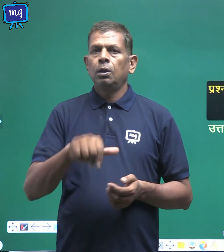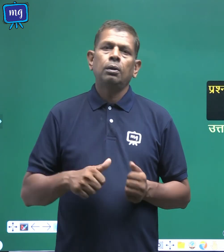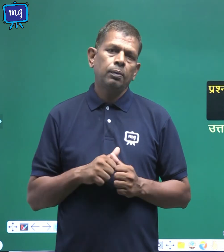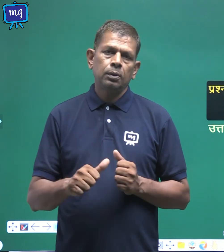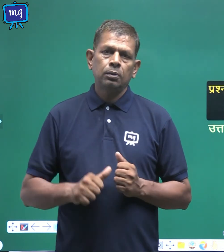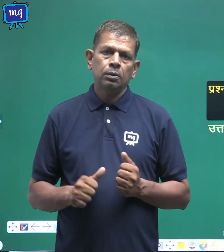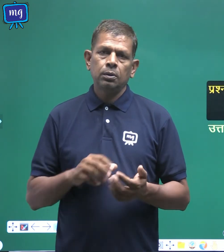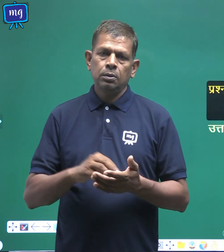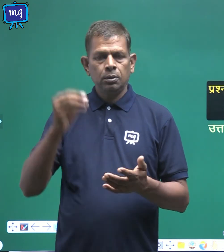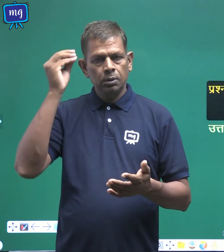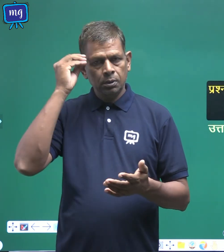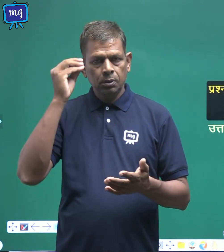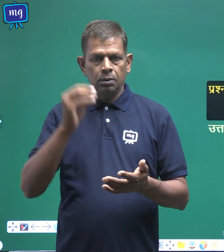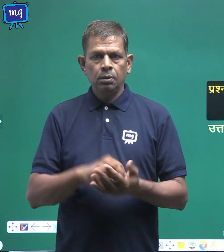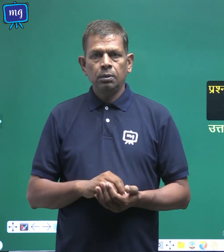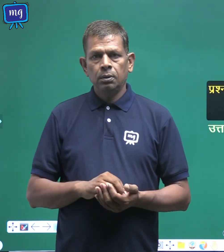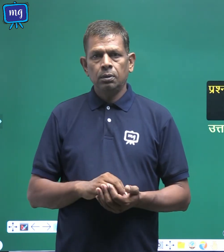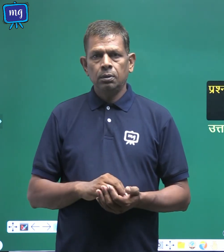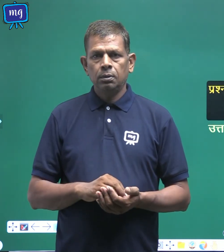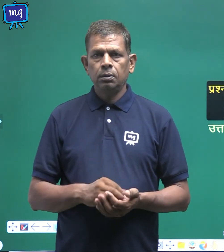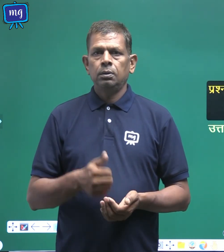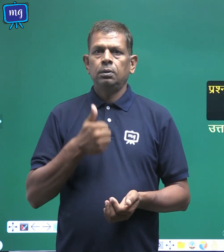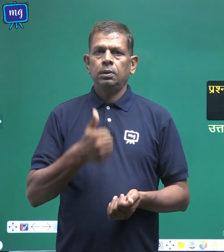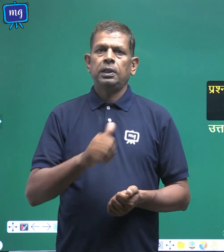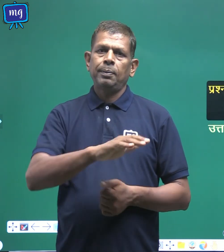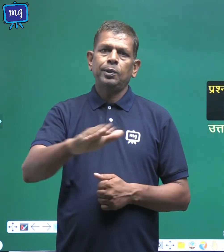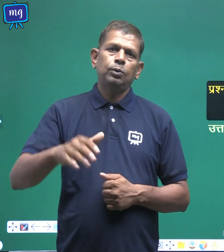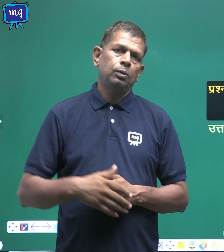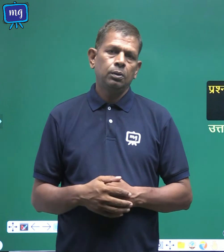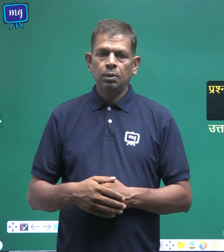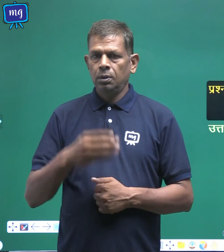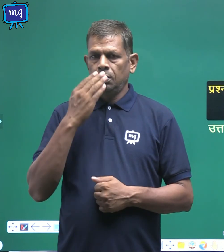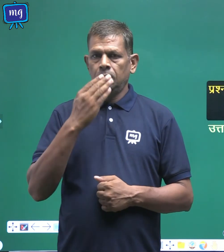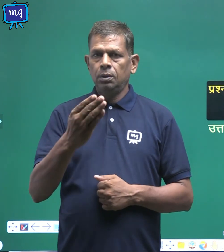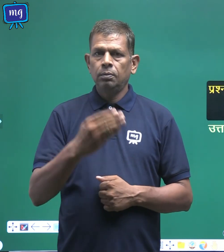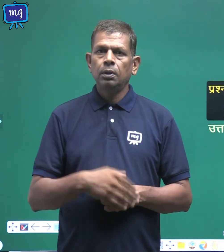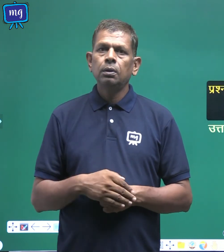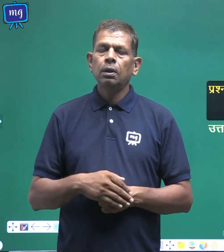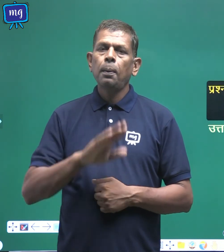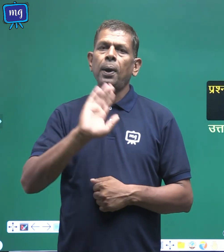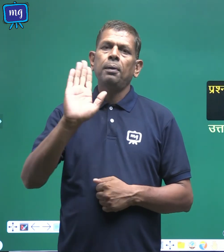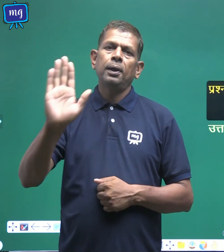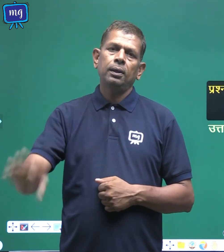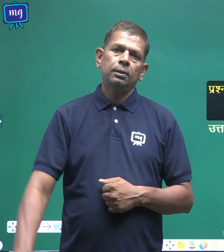उत्तर याद करना। ठीक है बच्चों, धन्यवाद, बाय बाय।